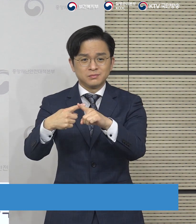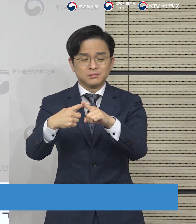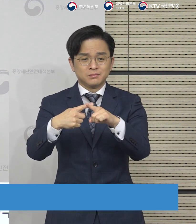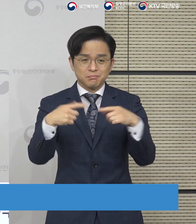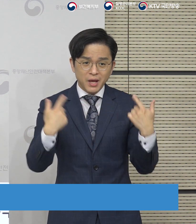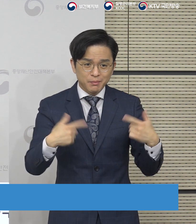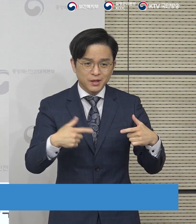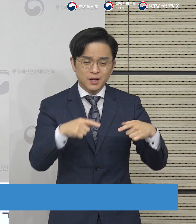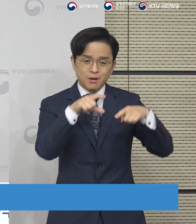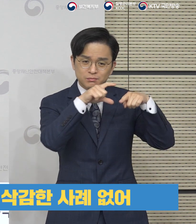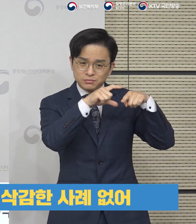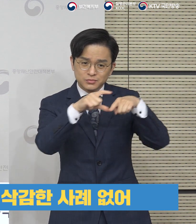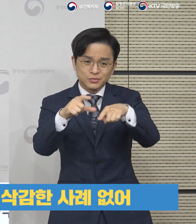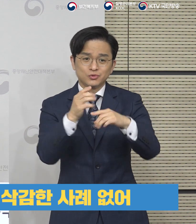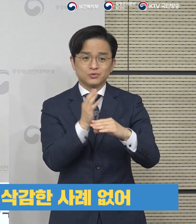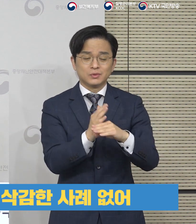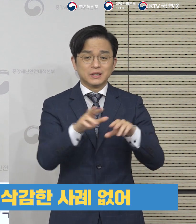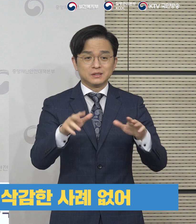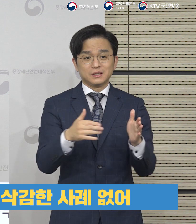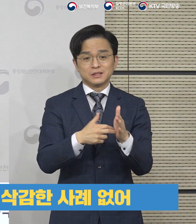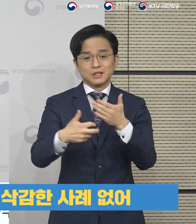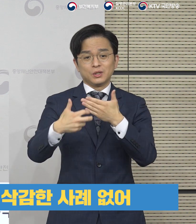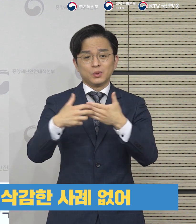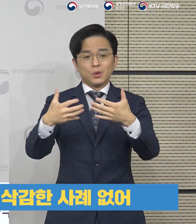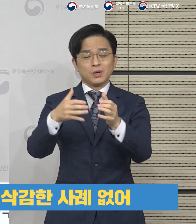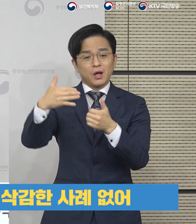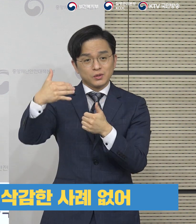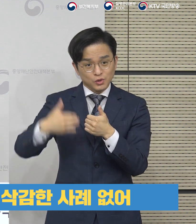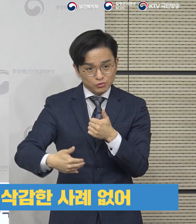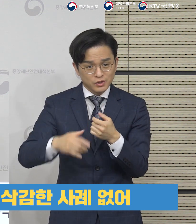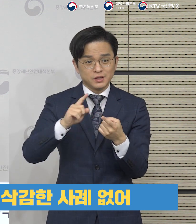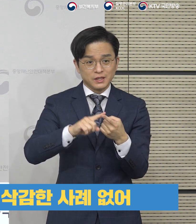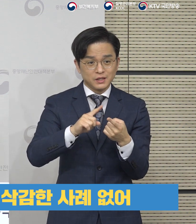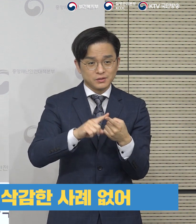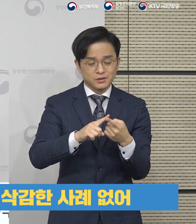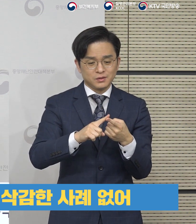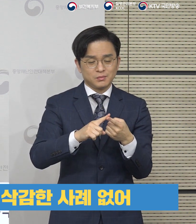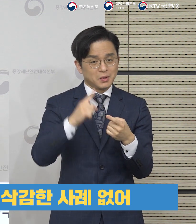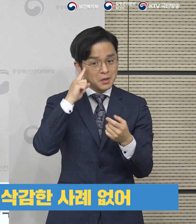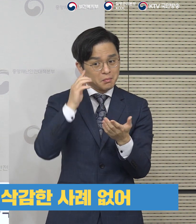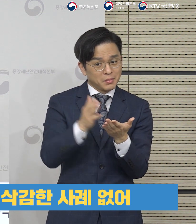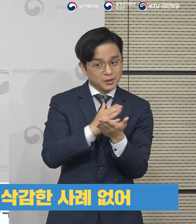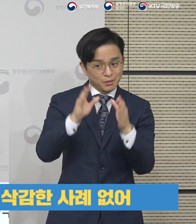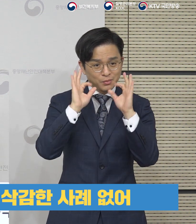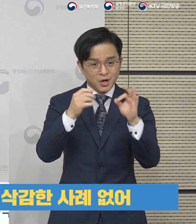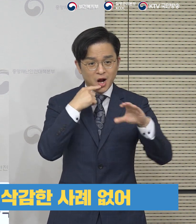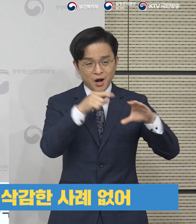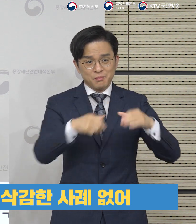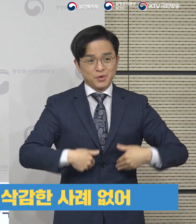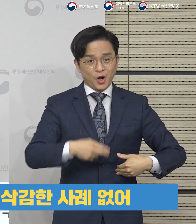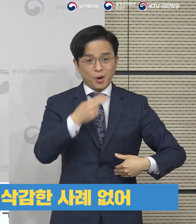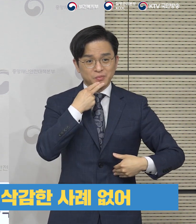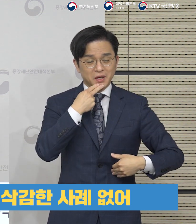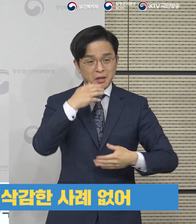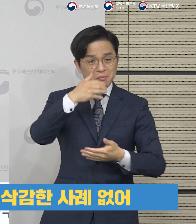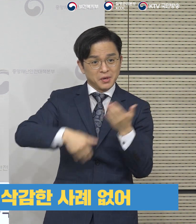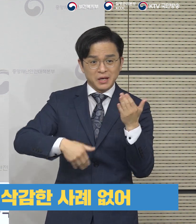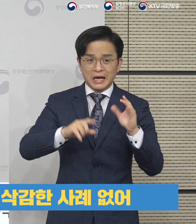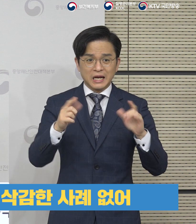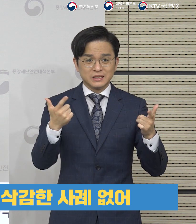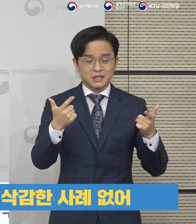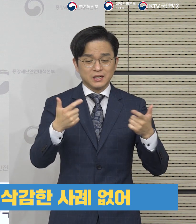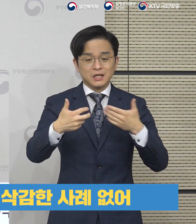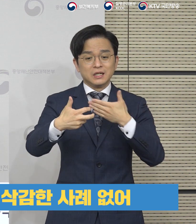바 있습니다. 실제 지금까지 의료기관의 검사 청구에 대하여 의학적 판단을 이유로